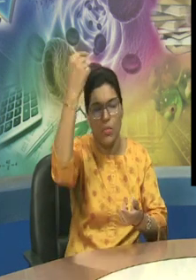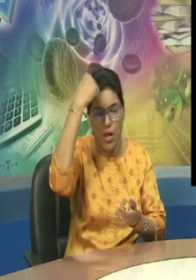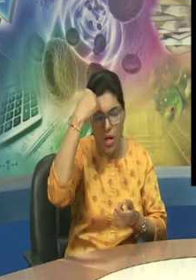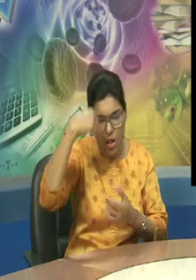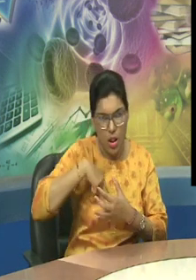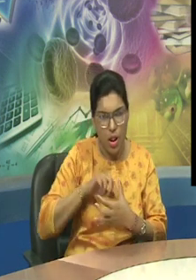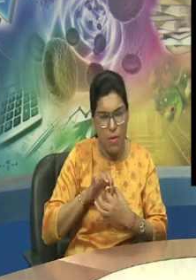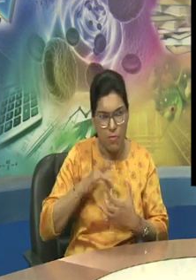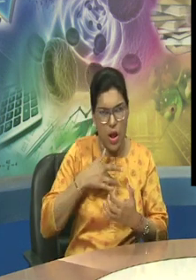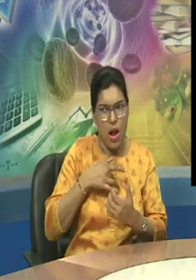शरणागति